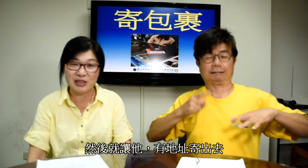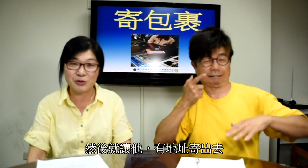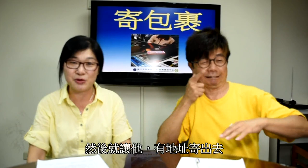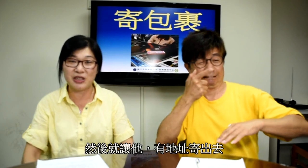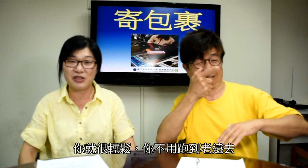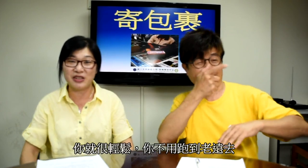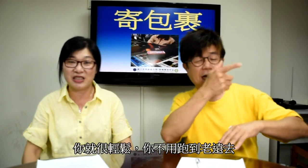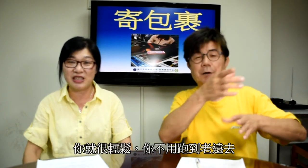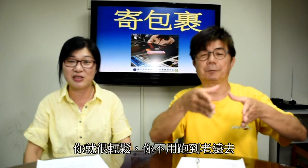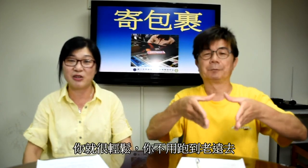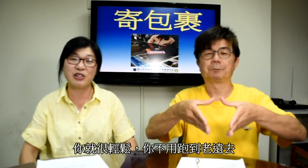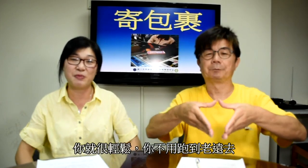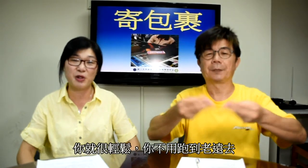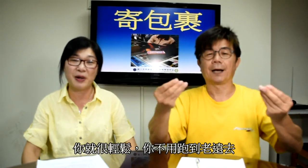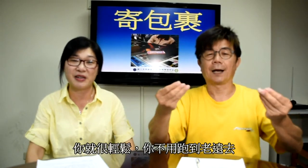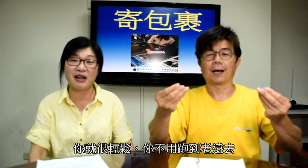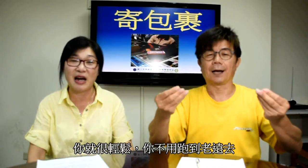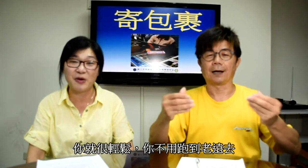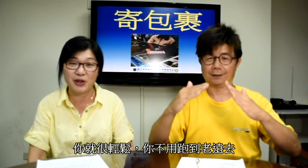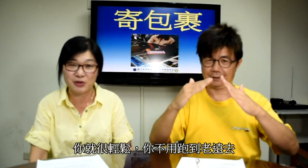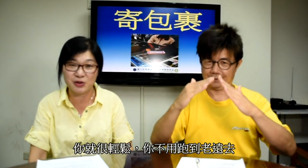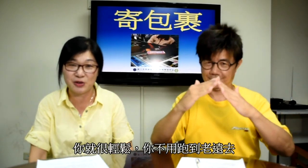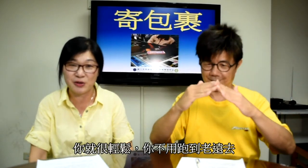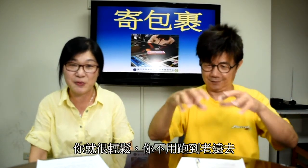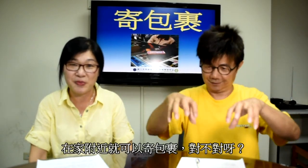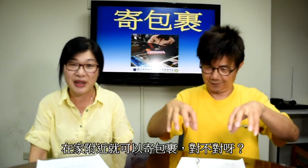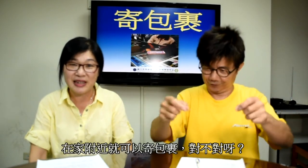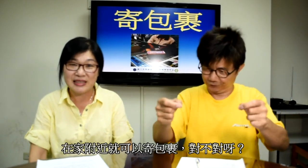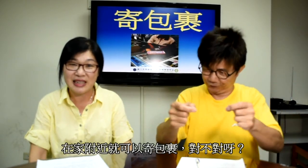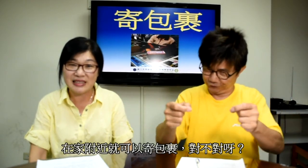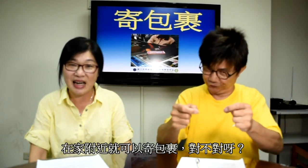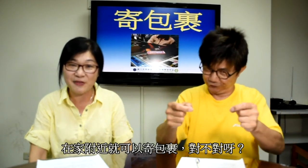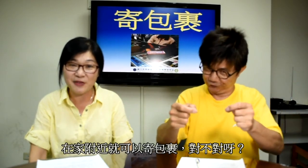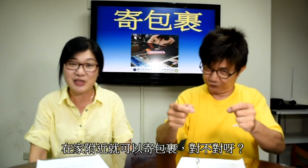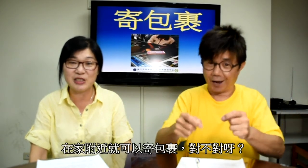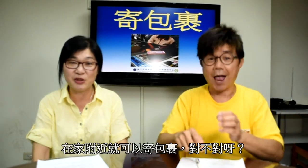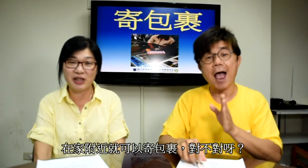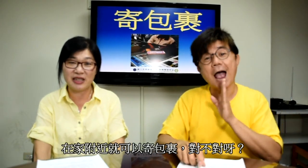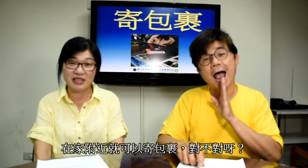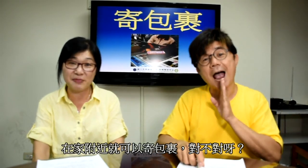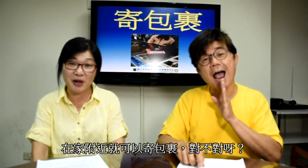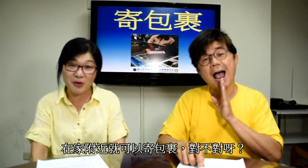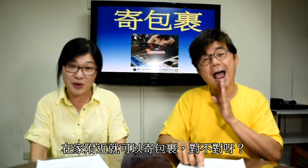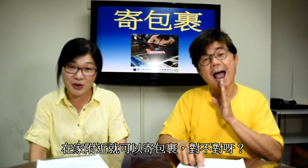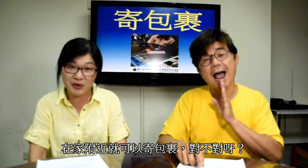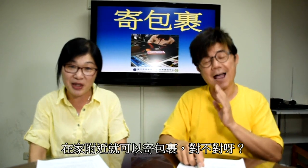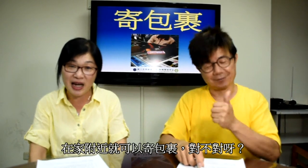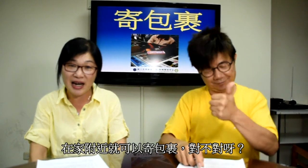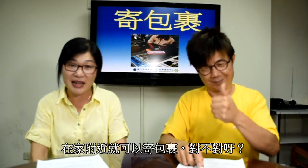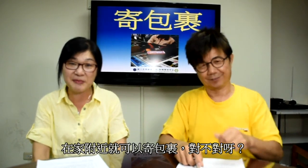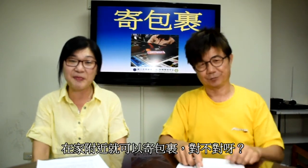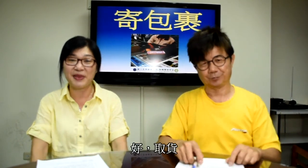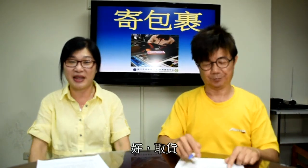去，你就很轻松，你不用跑到老远去，在家附近就可以寄包裹，对不对啊？